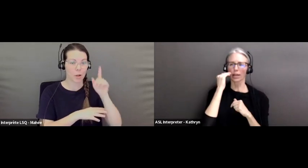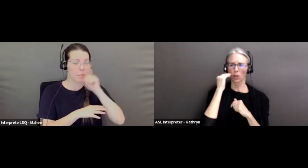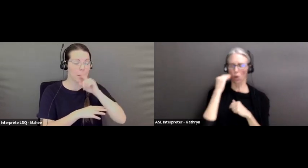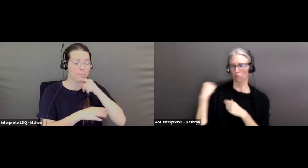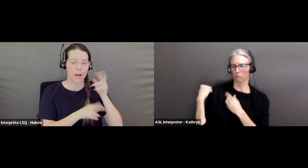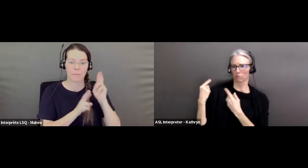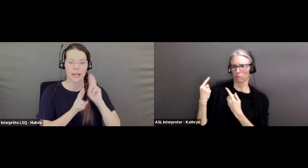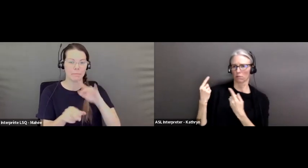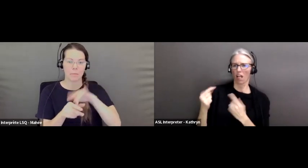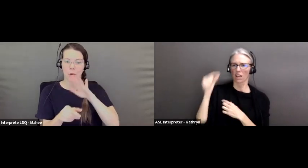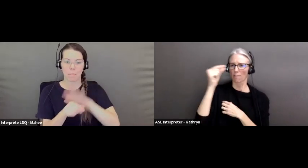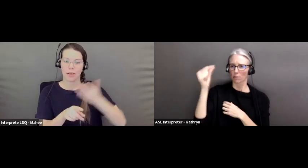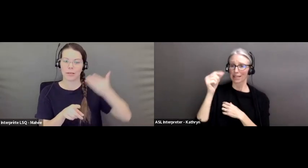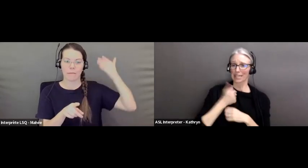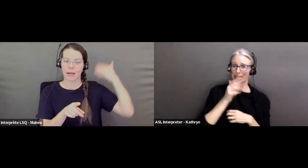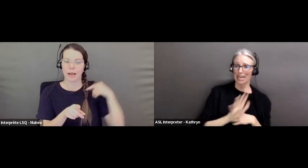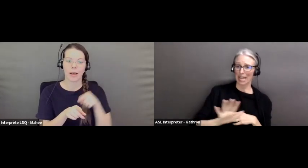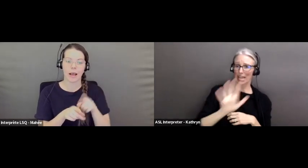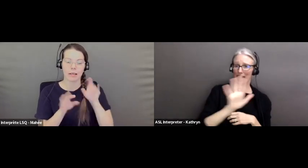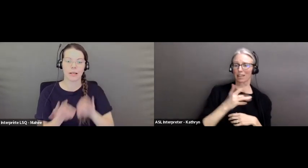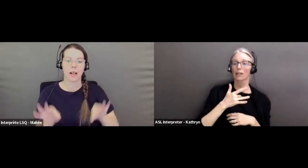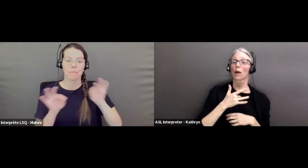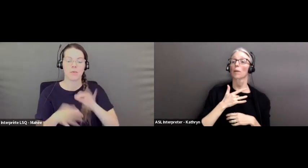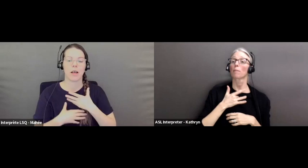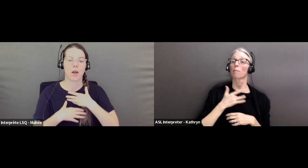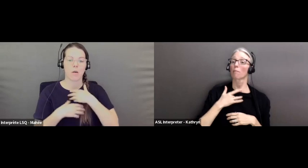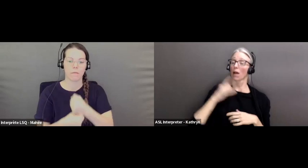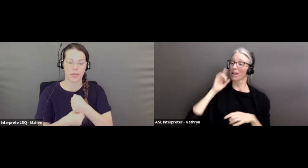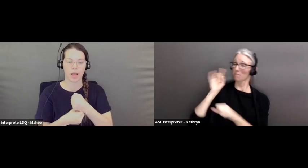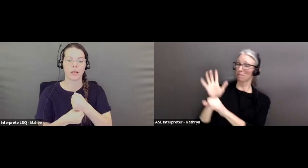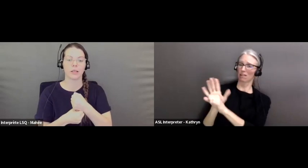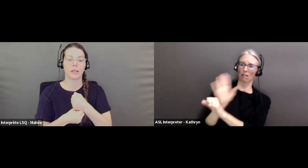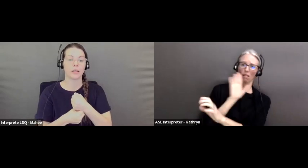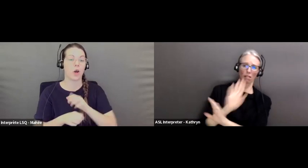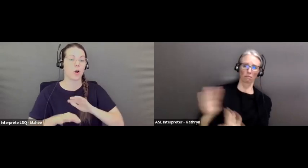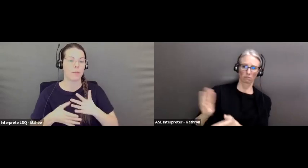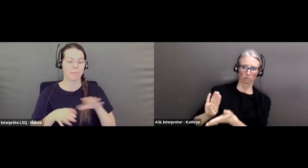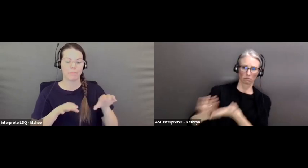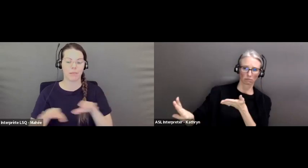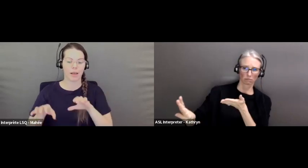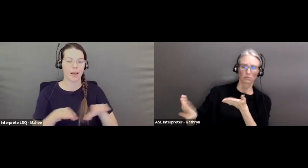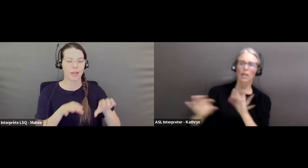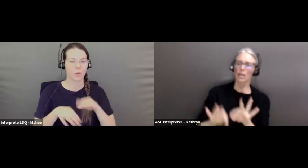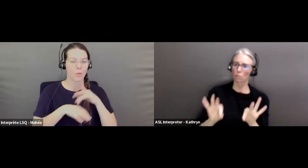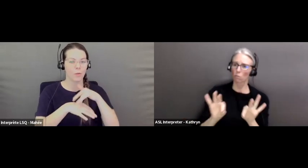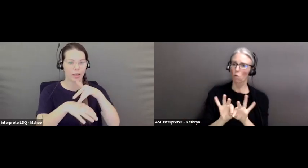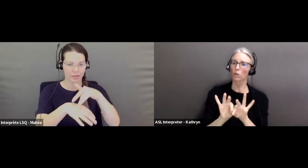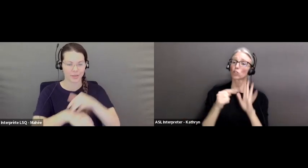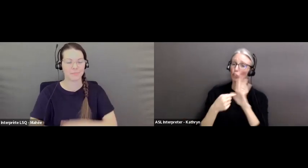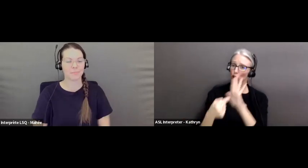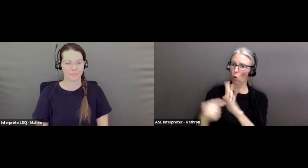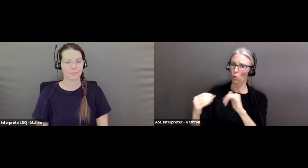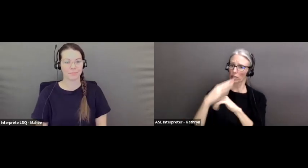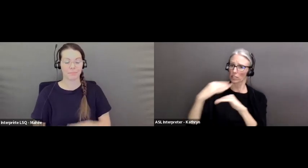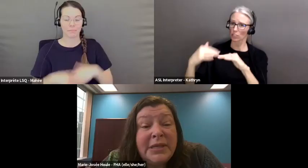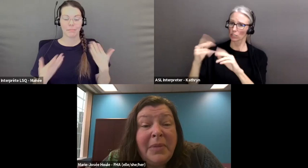engagements passés et nous devons gagner la confiance des peuples autochtones par nos actions. La crise du logement et de l'itinérance